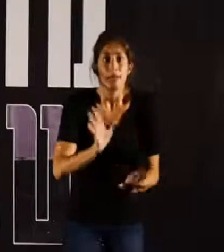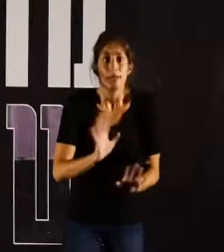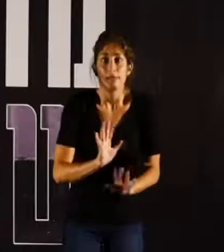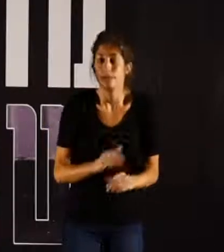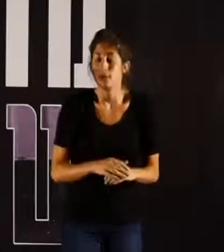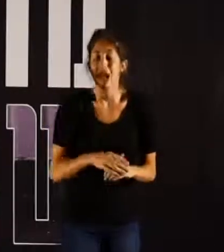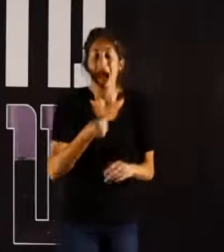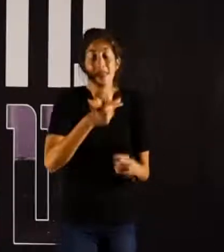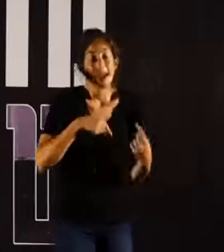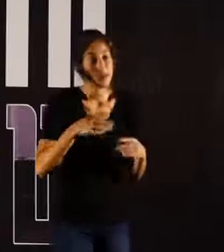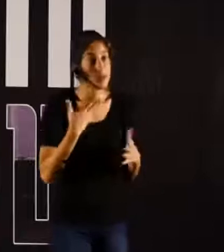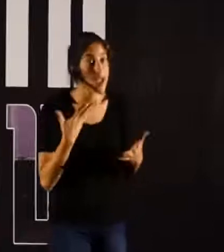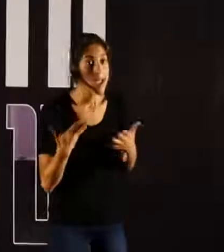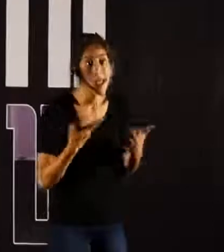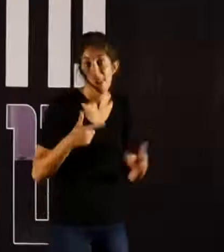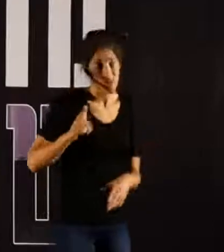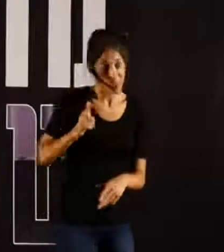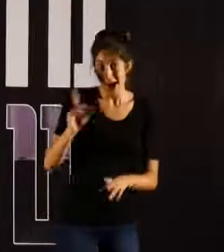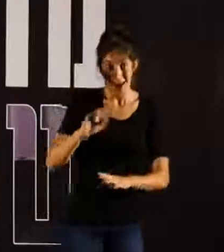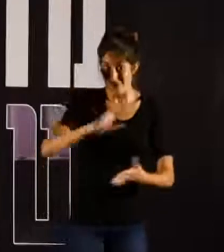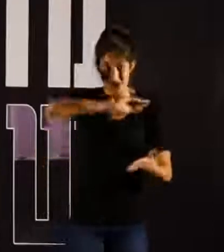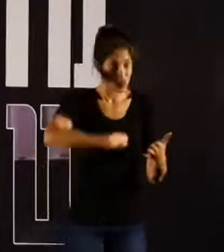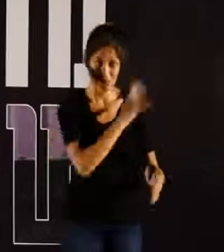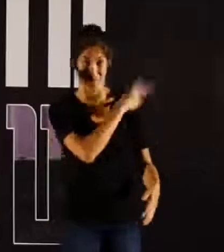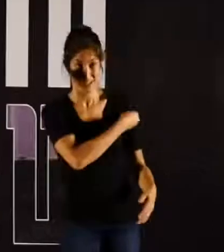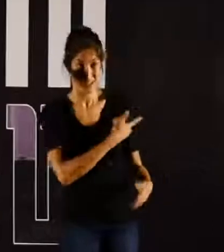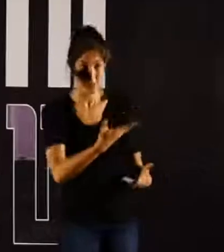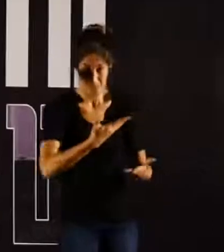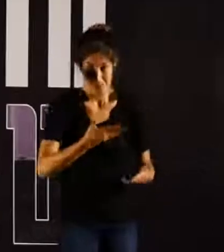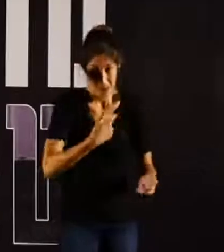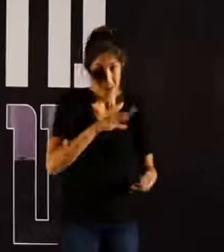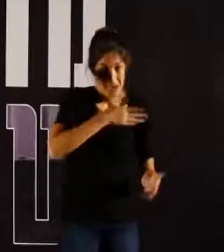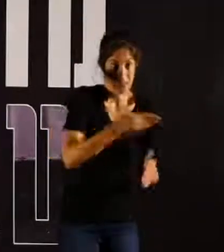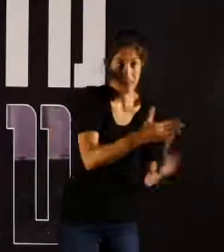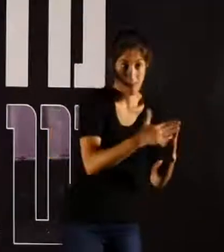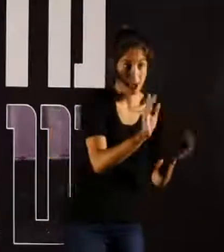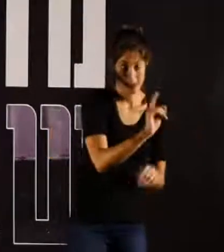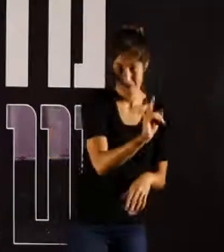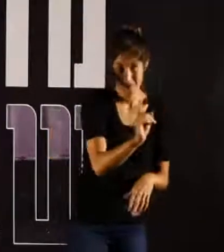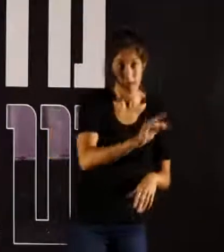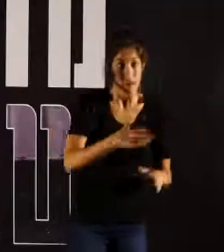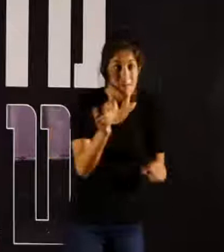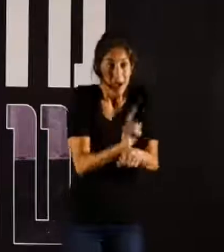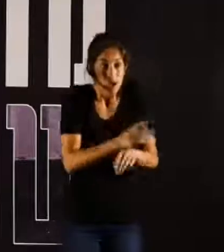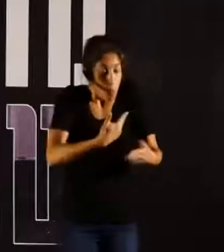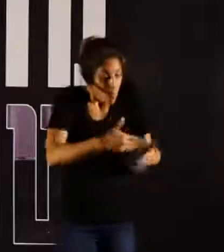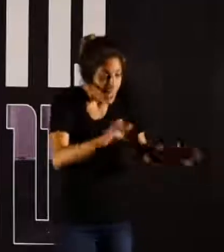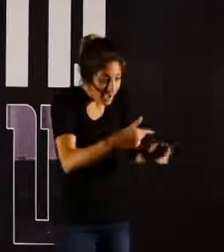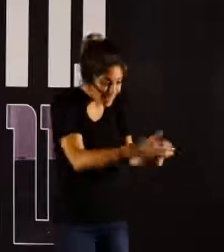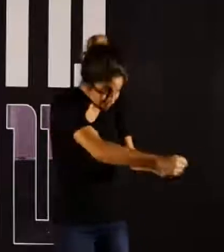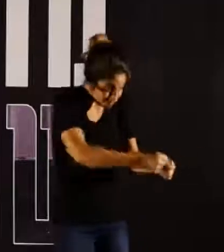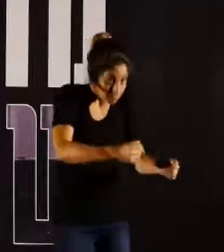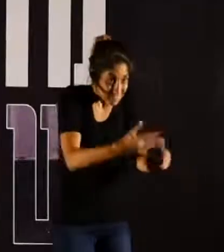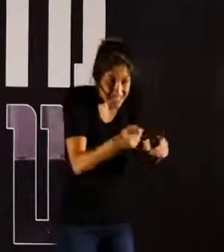אנחנו לא מחכים לקבל אישור מהפלסטיני להיכנס לבית. וברגע שהוא פותח קצת את הדלת אנחנו פורצים פנימה,